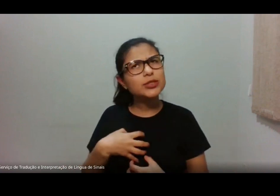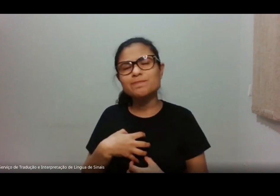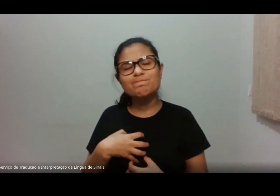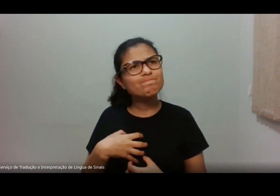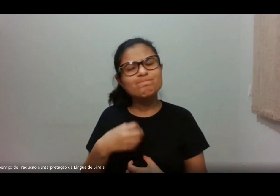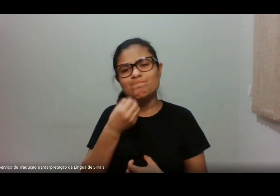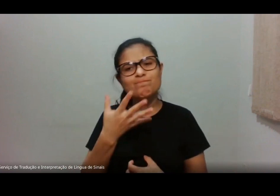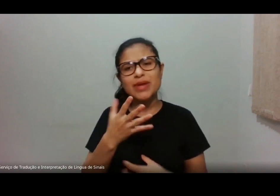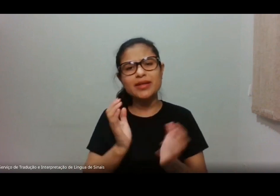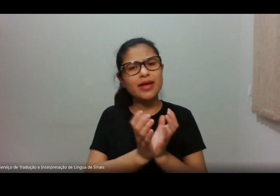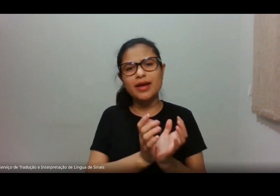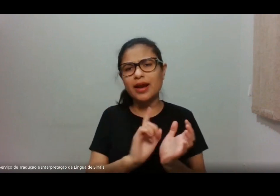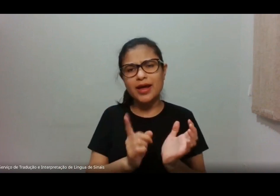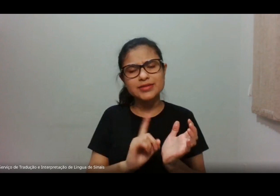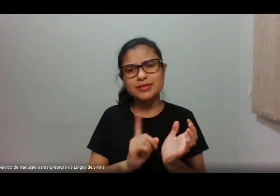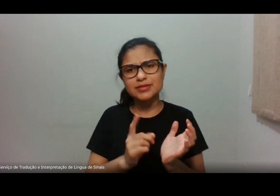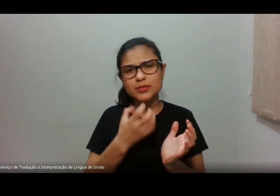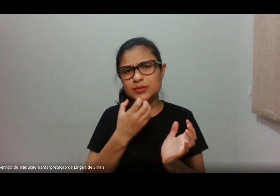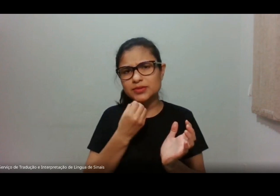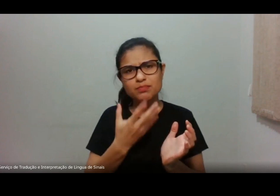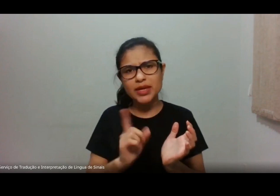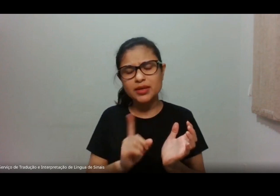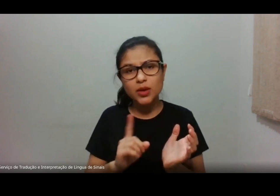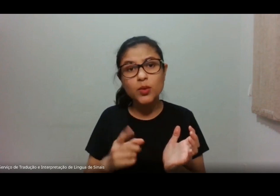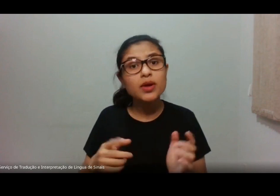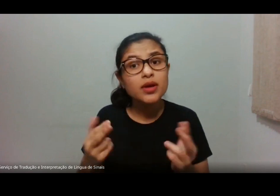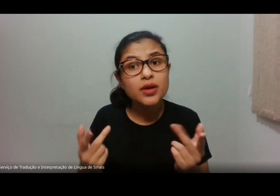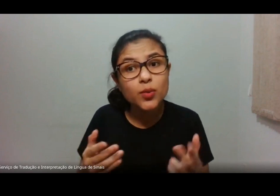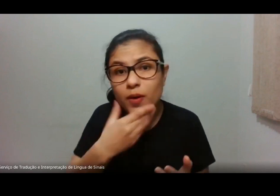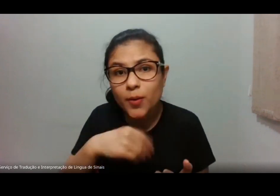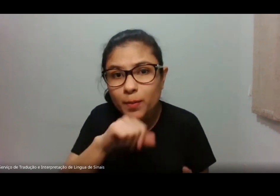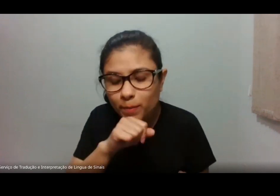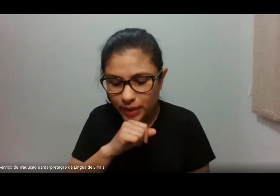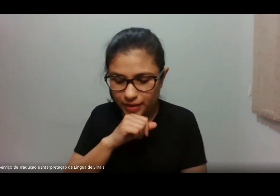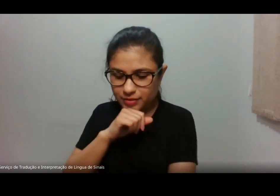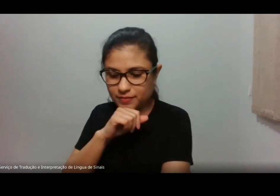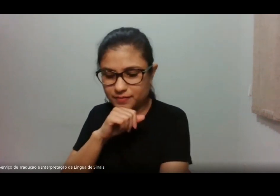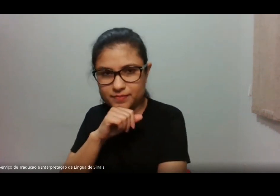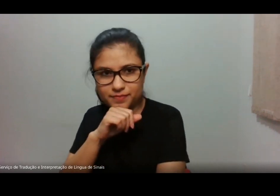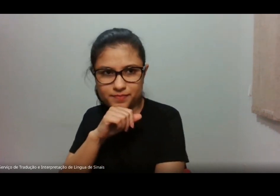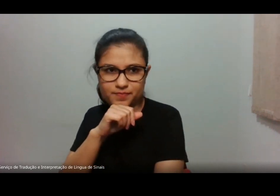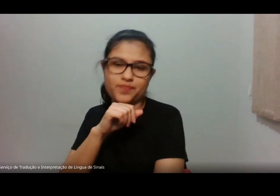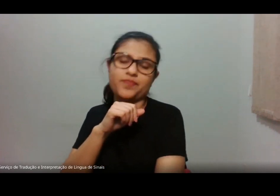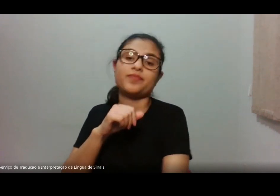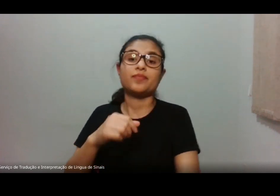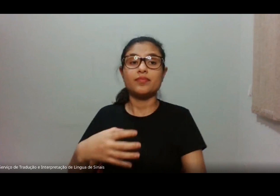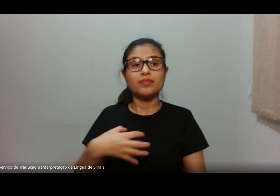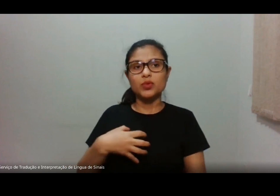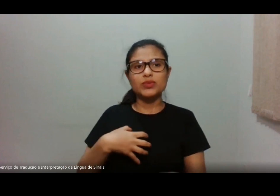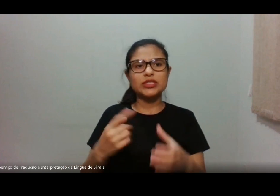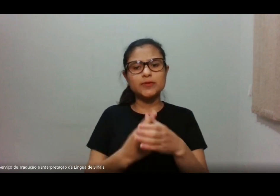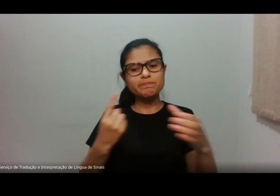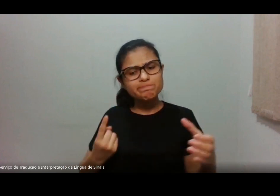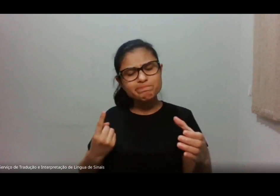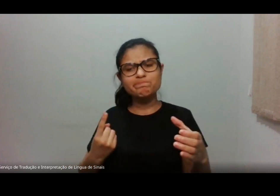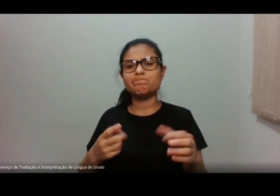sua classe, como seu pai, que sem dúvida sentia-se humilhado por não ter uma profissão mais elevada na sociedade